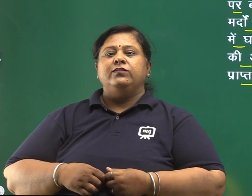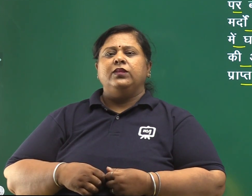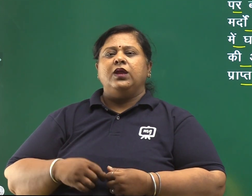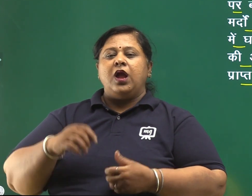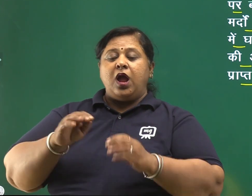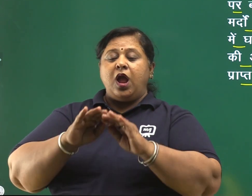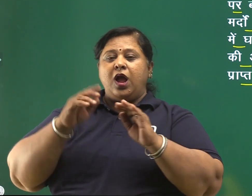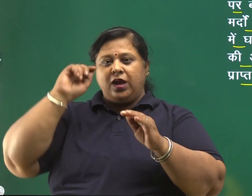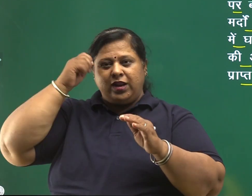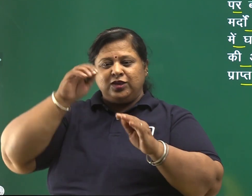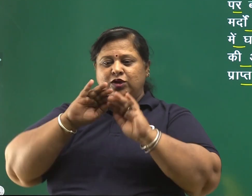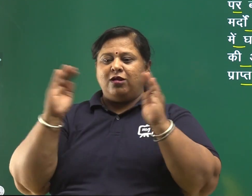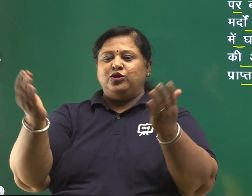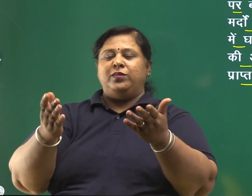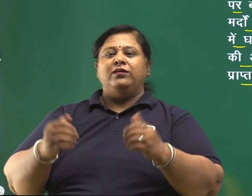अंग्रेजी राज्य में